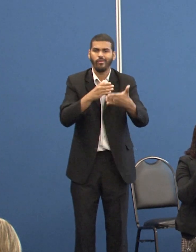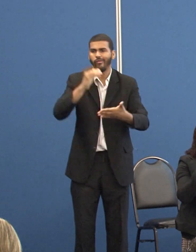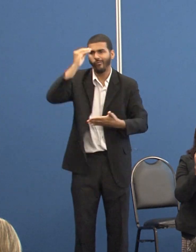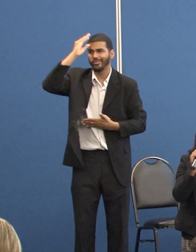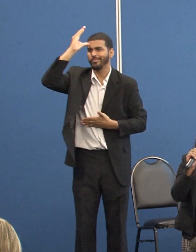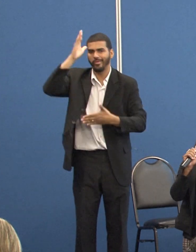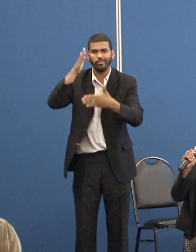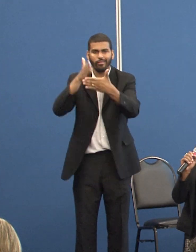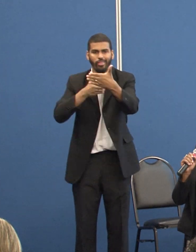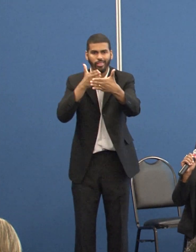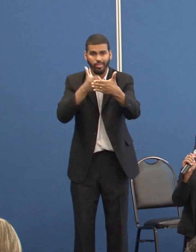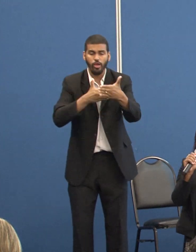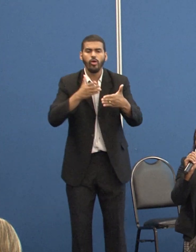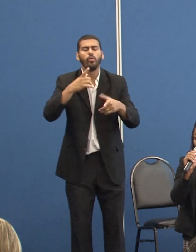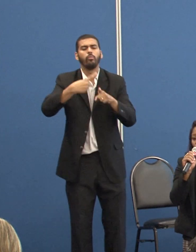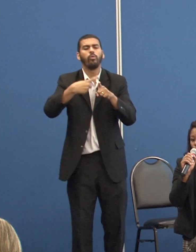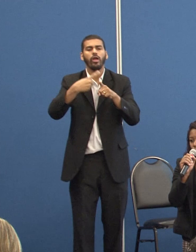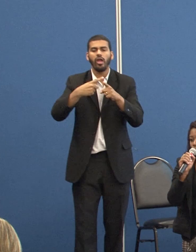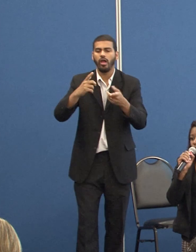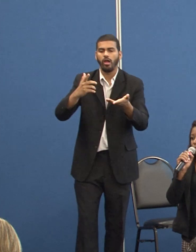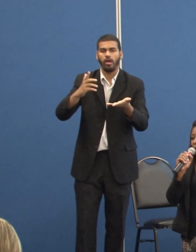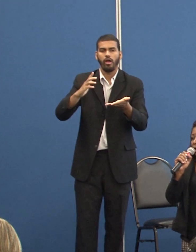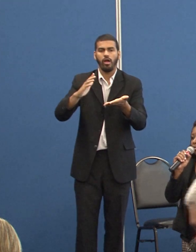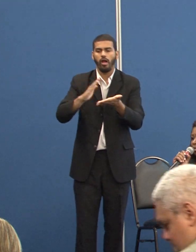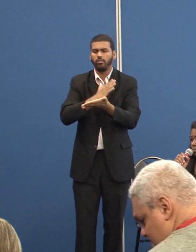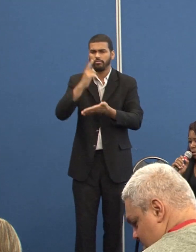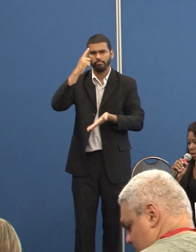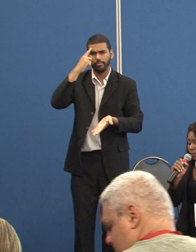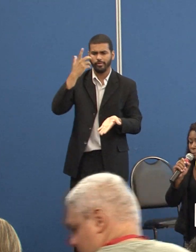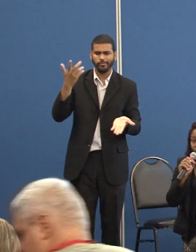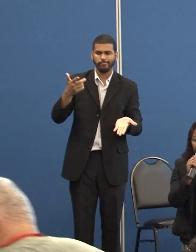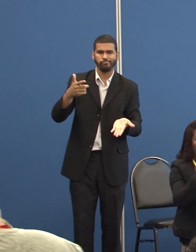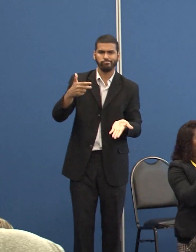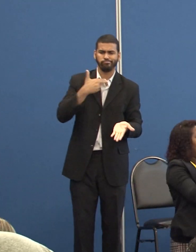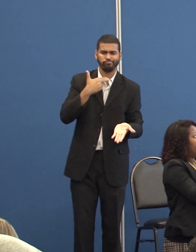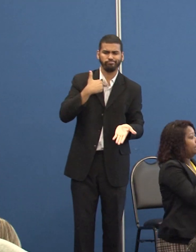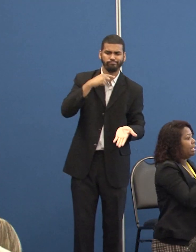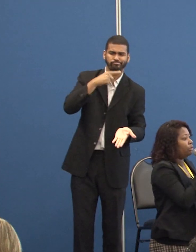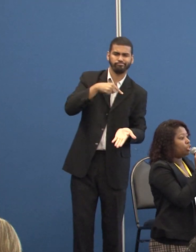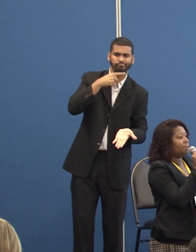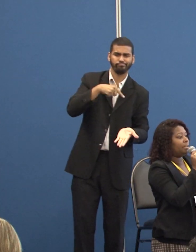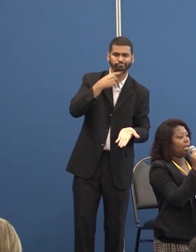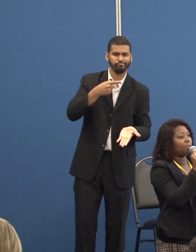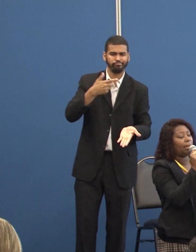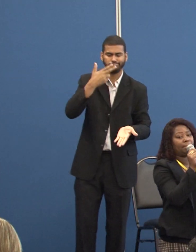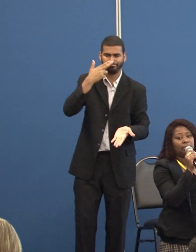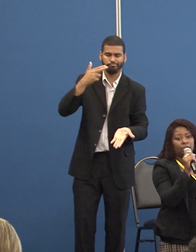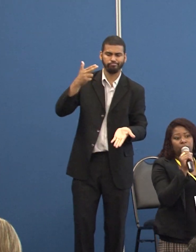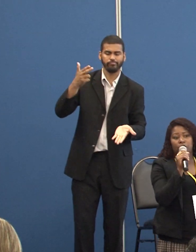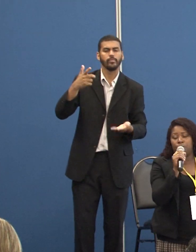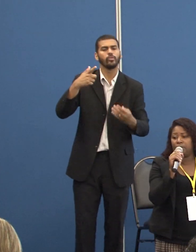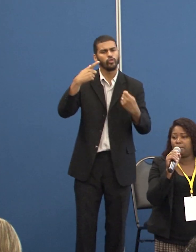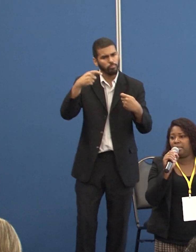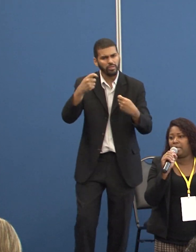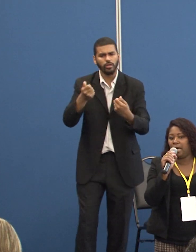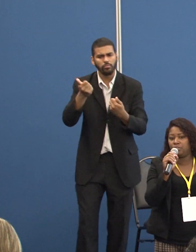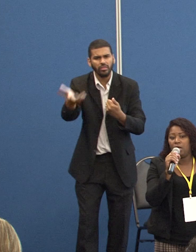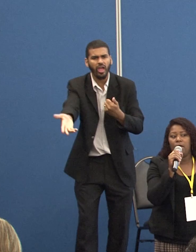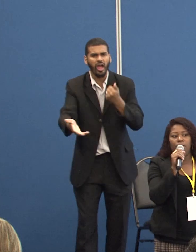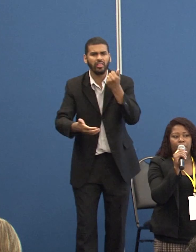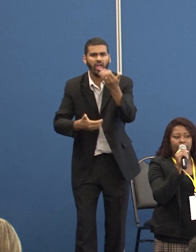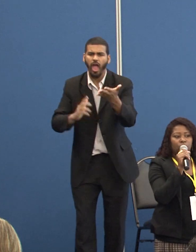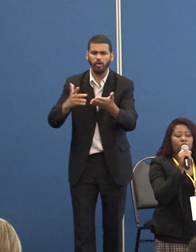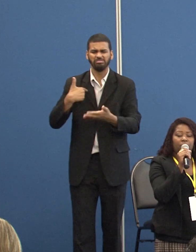questão de subestimar realmente o outro, subestimar o ser humano. Então, nós precisamos apresentar todas as